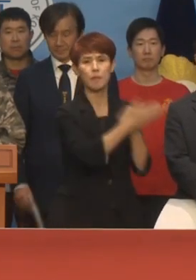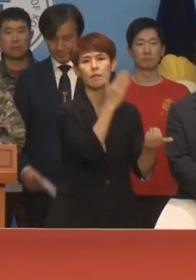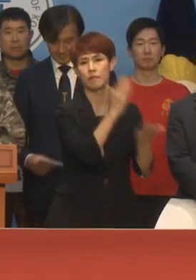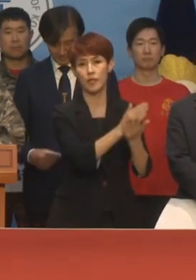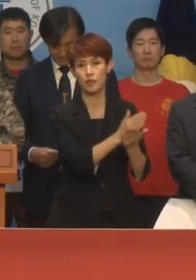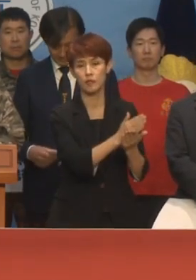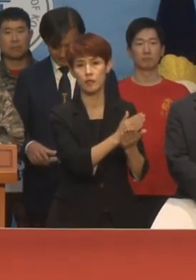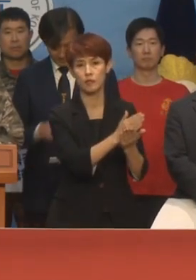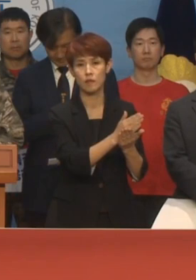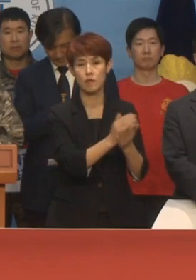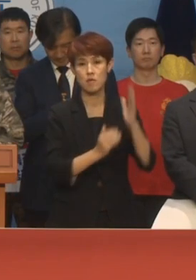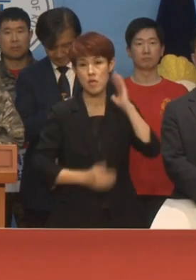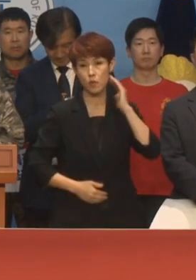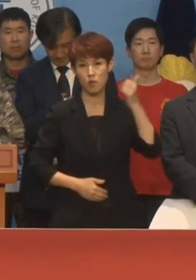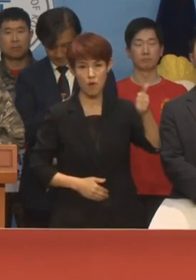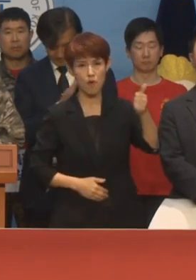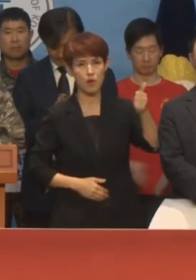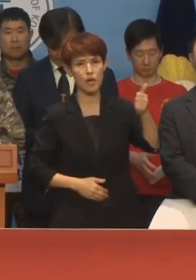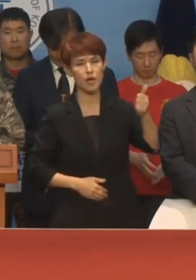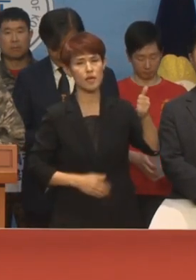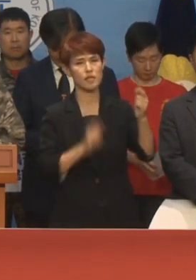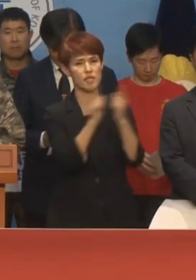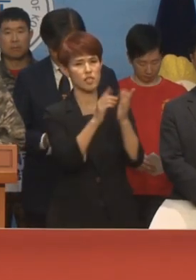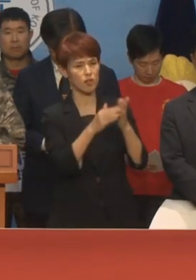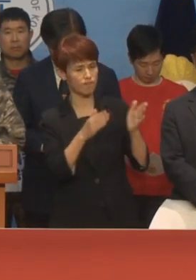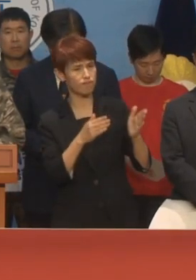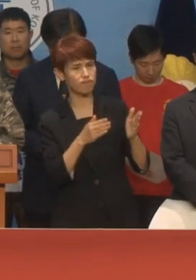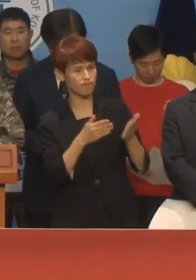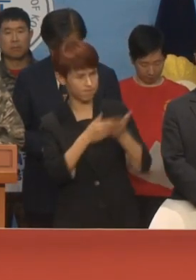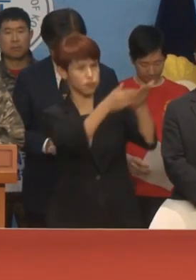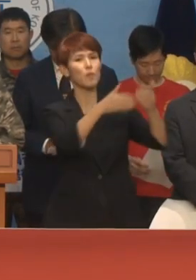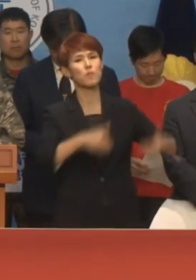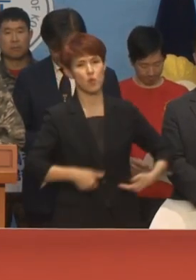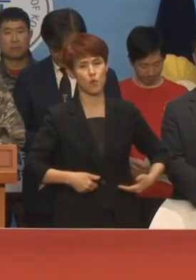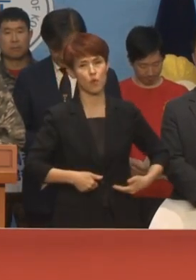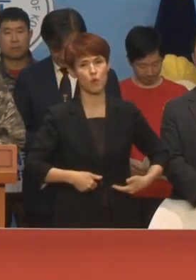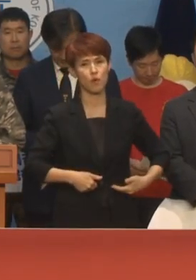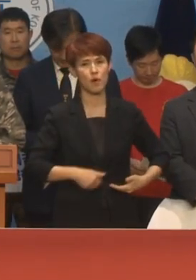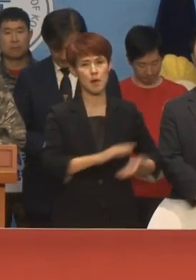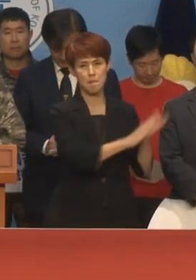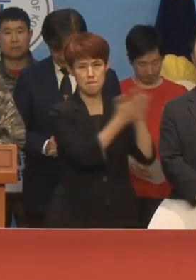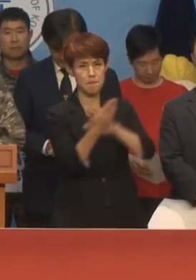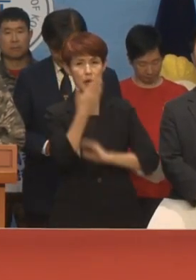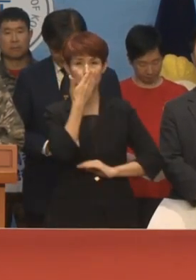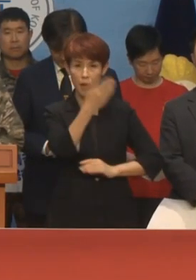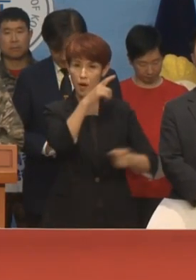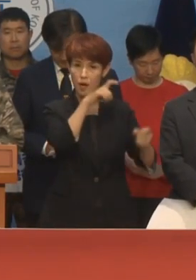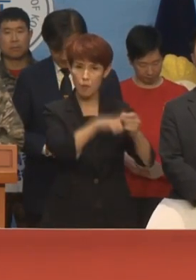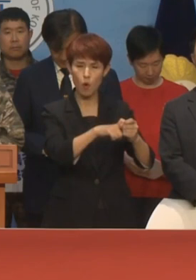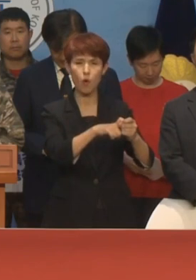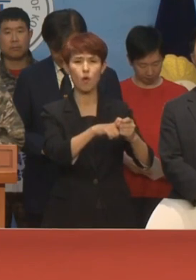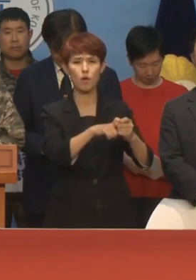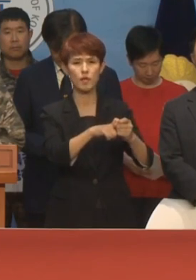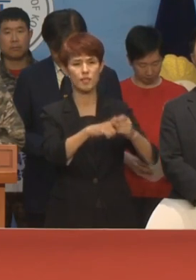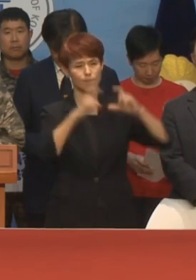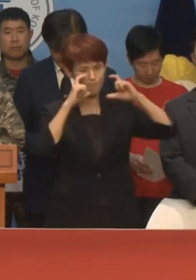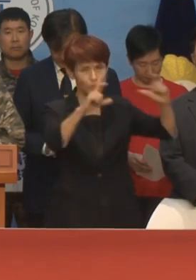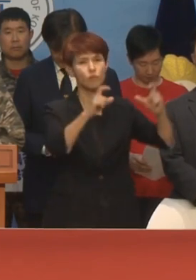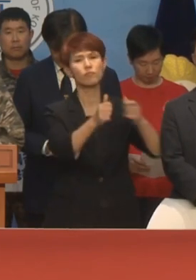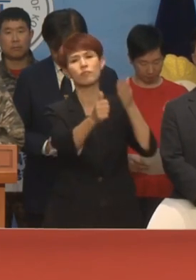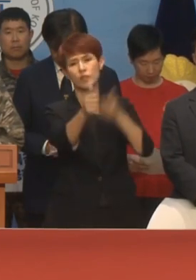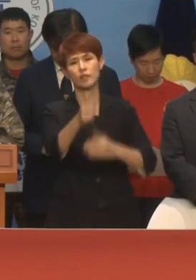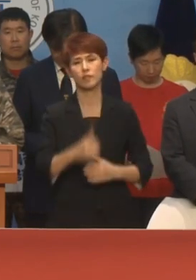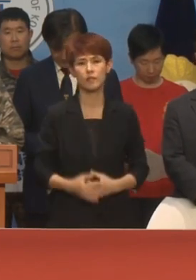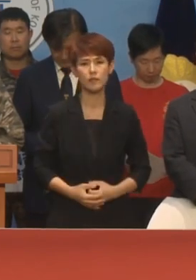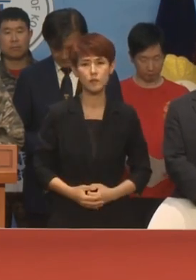아니라 대통령에게 직언해야 하는 것이며 개과천선할 수 있도록 매질도 주저하지 말아야 합니다.